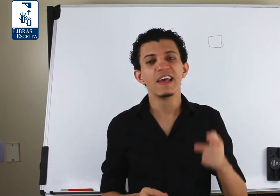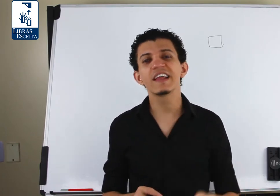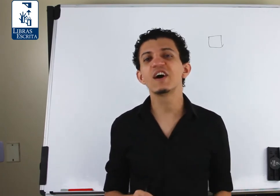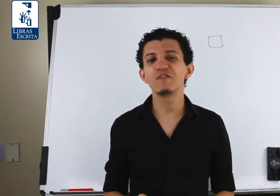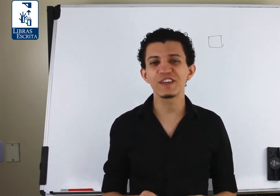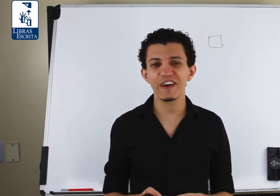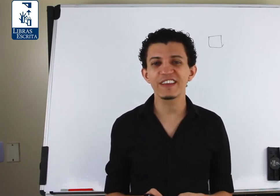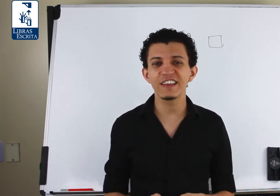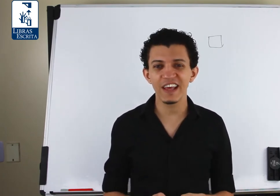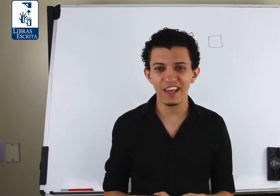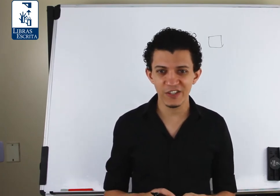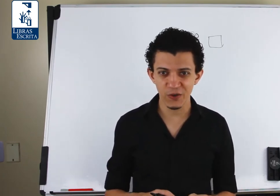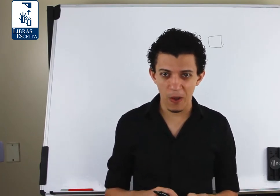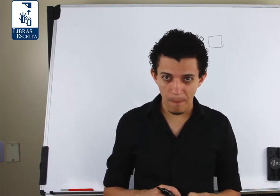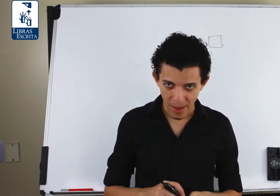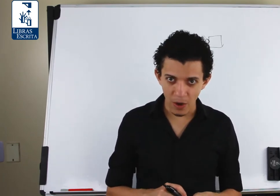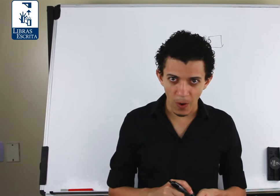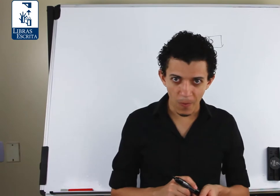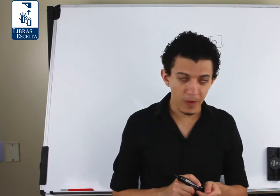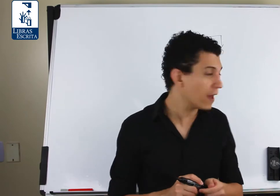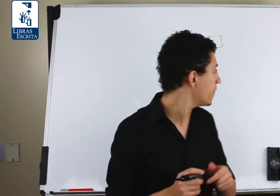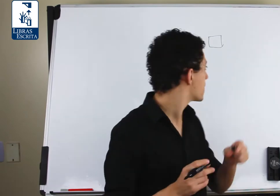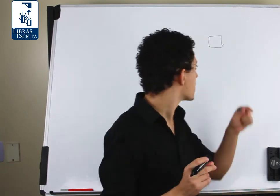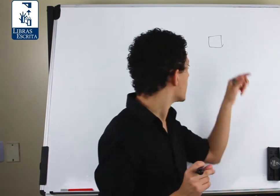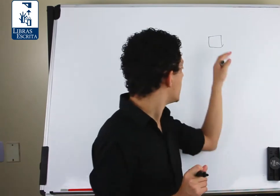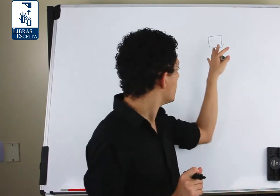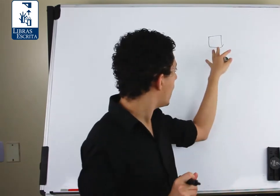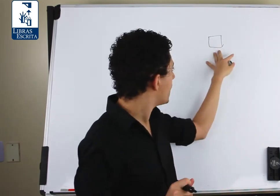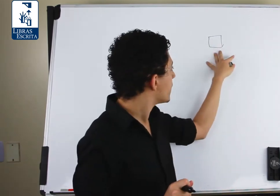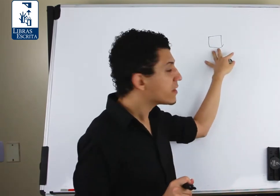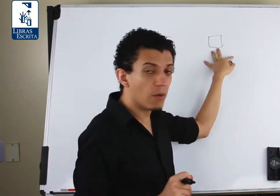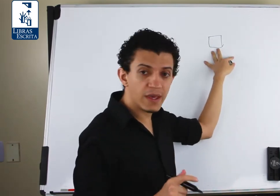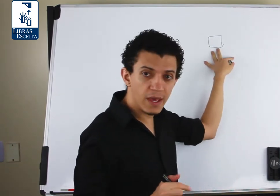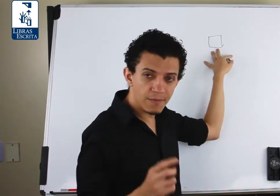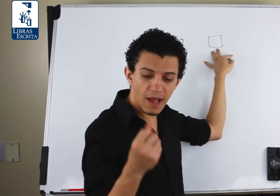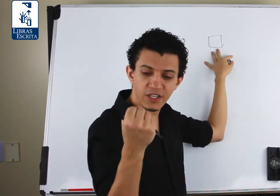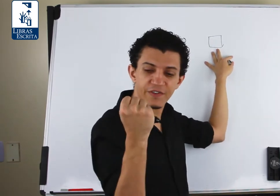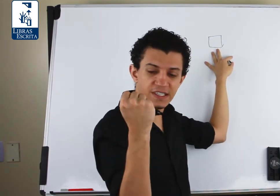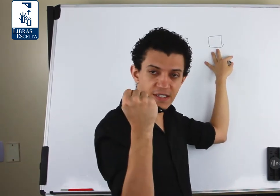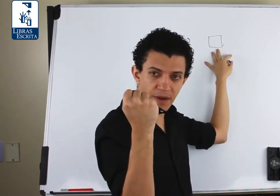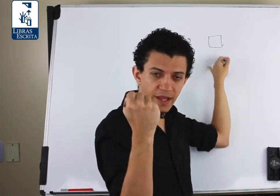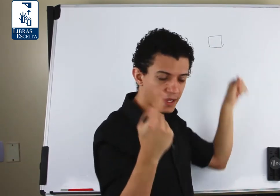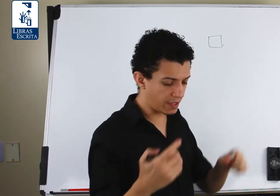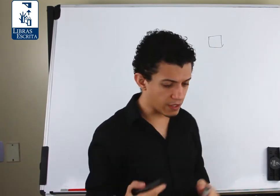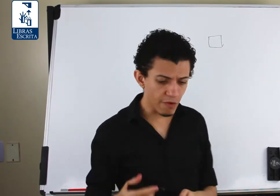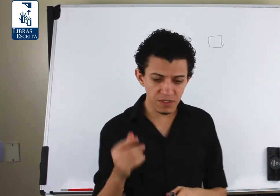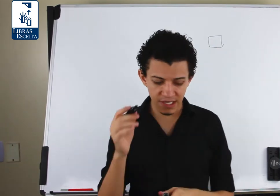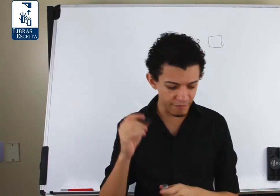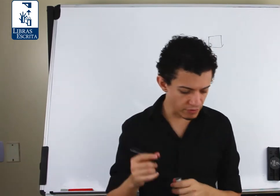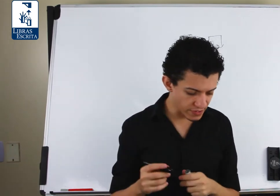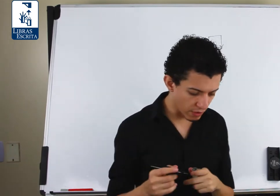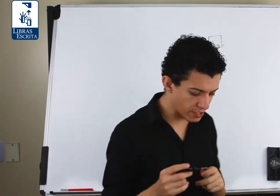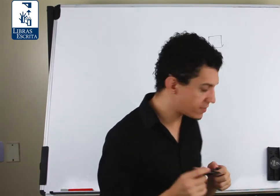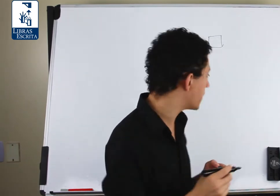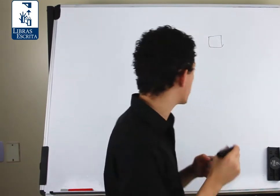então você vai entender isso melhor, ok? Bom, então aqui a gente fez dessa maneira aqui. Então vamos escrever um sinal de exemplo.